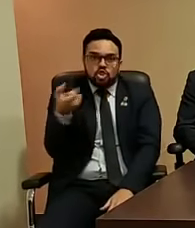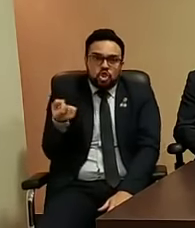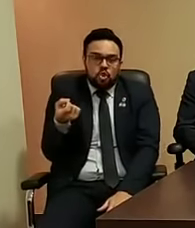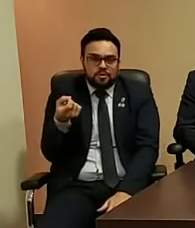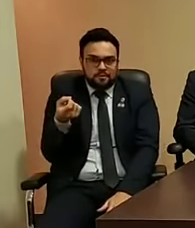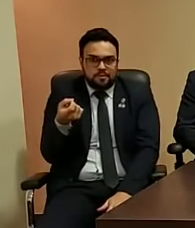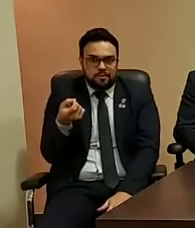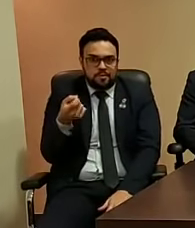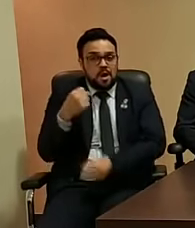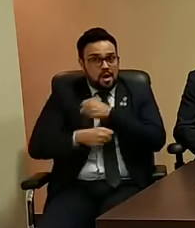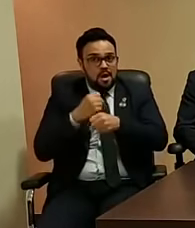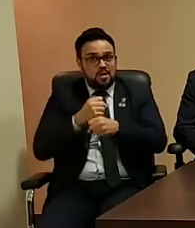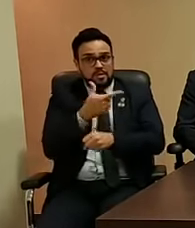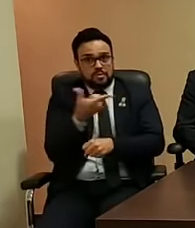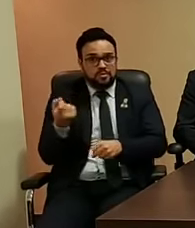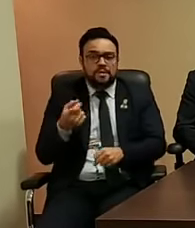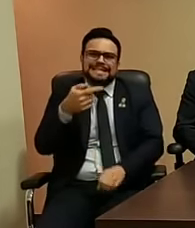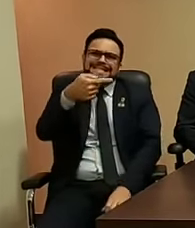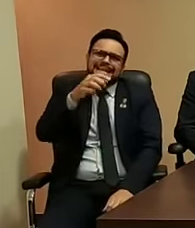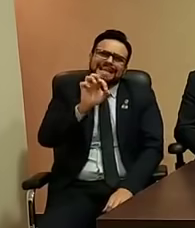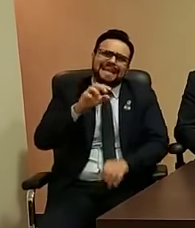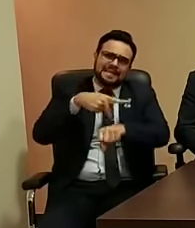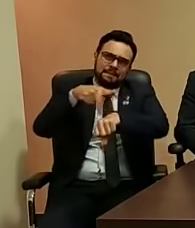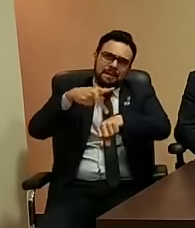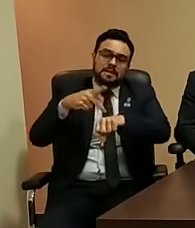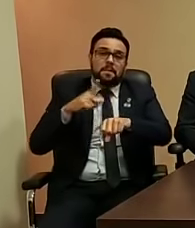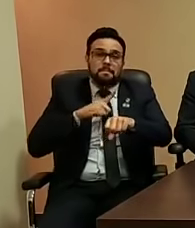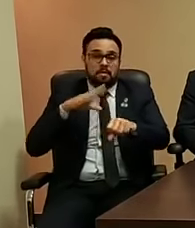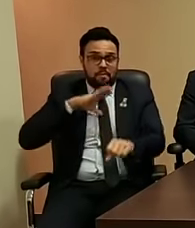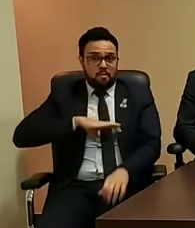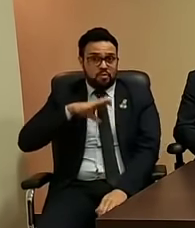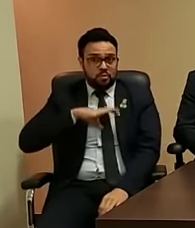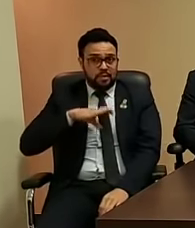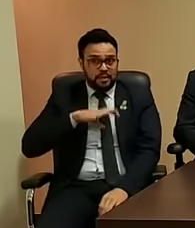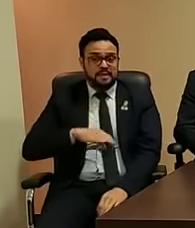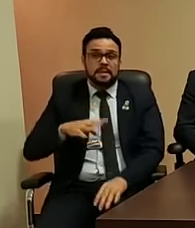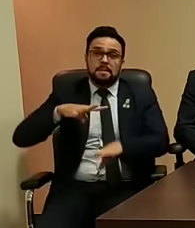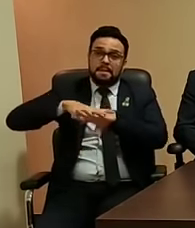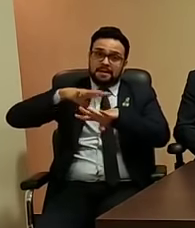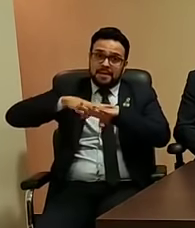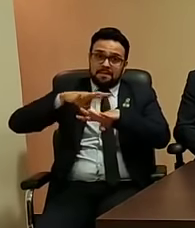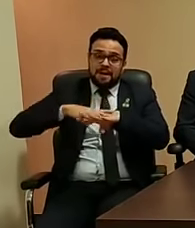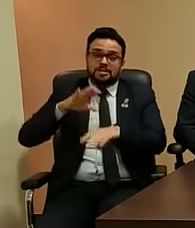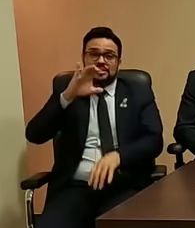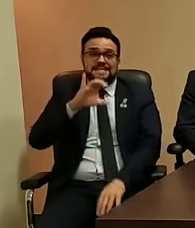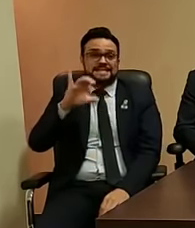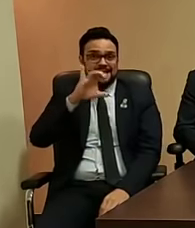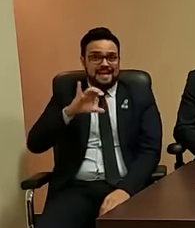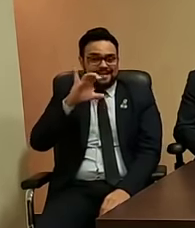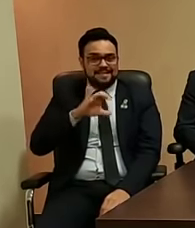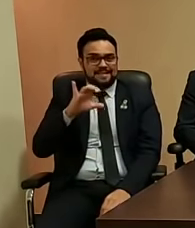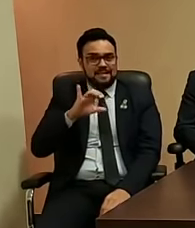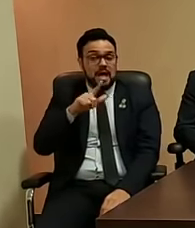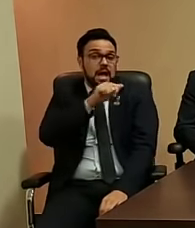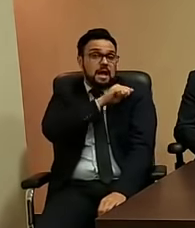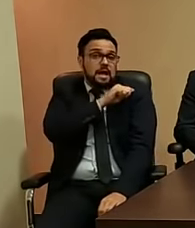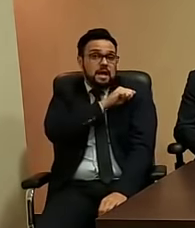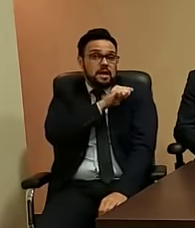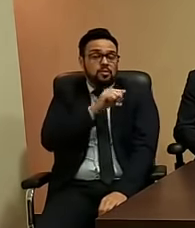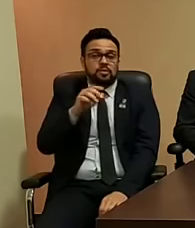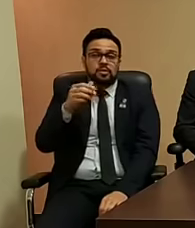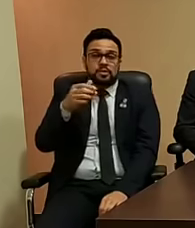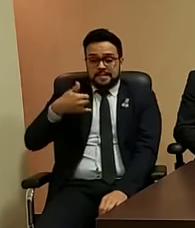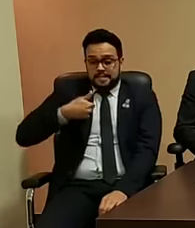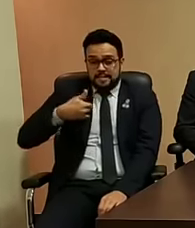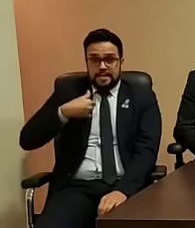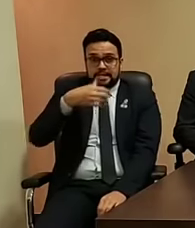menos 70 países. Faz-se prova de português, matemática e ciências, da molecada de 15 anos